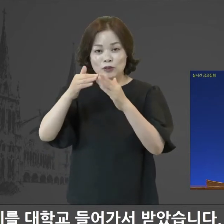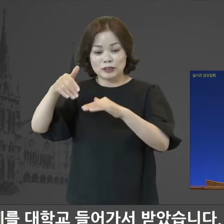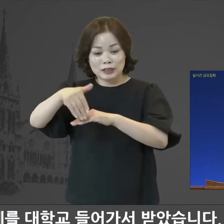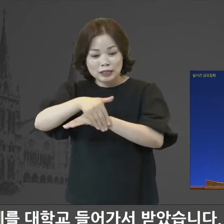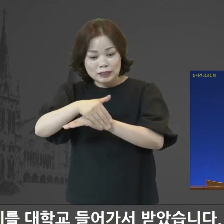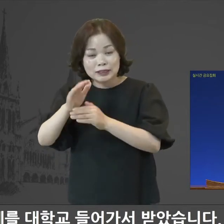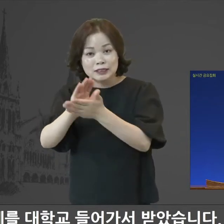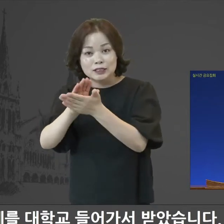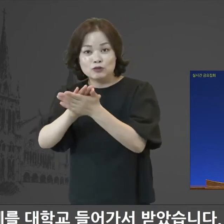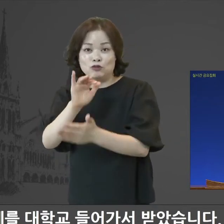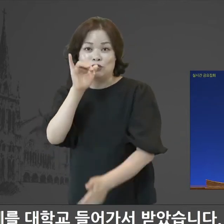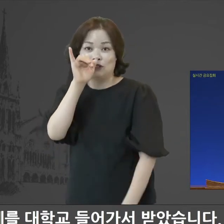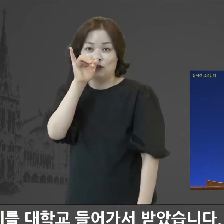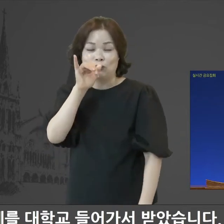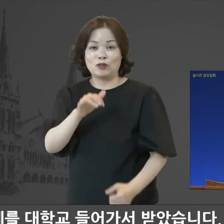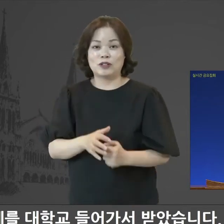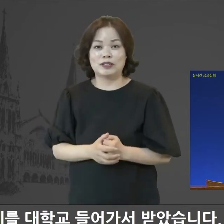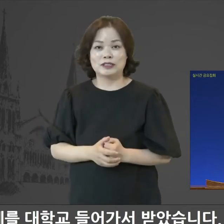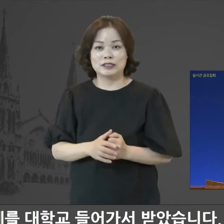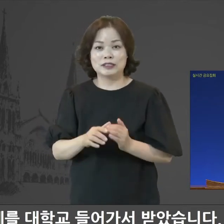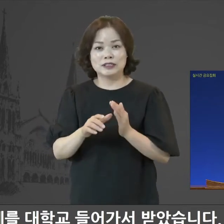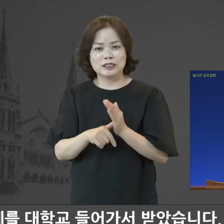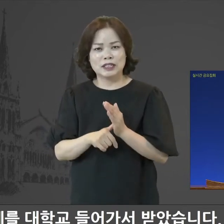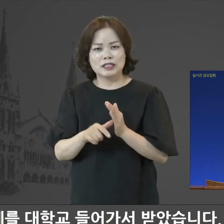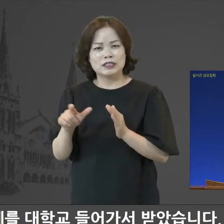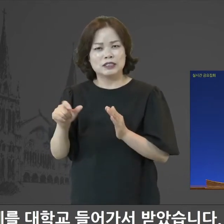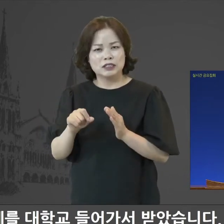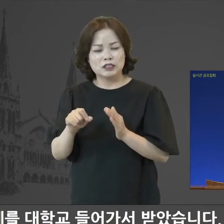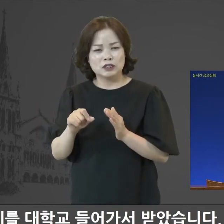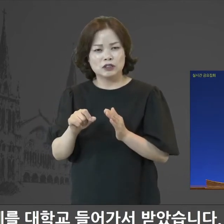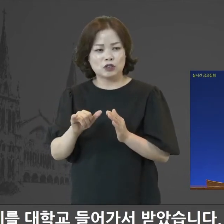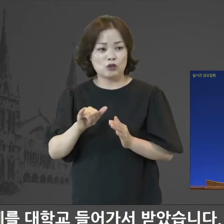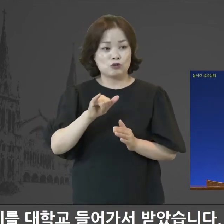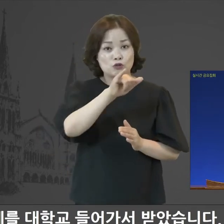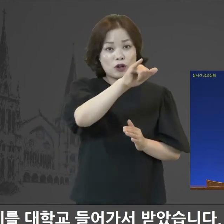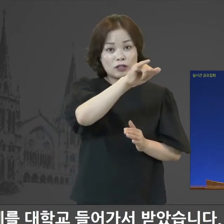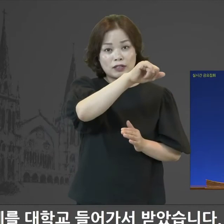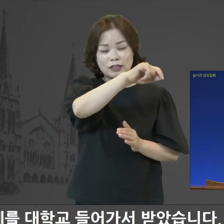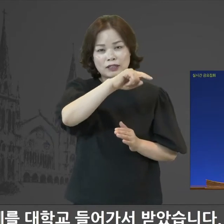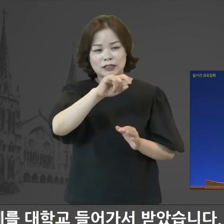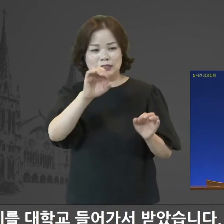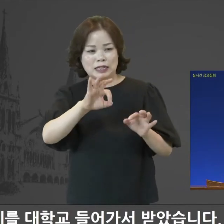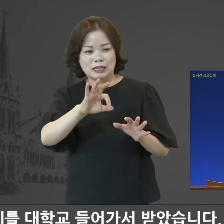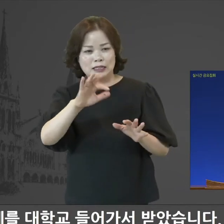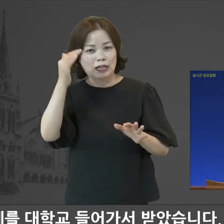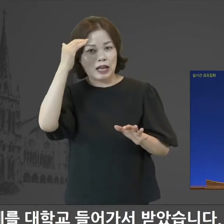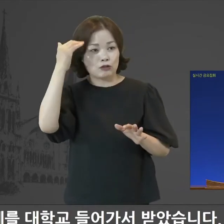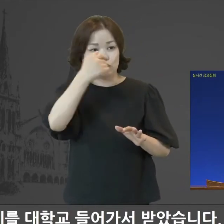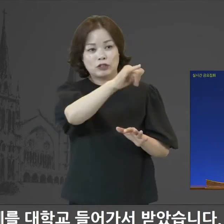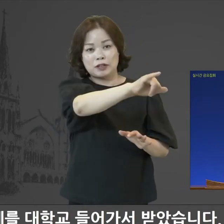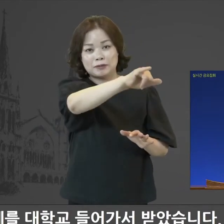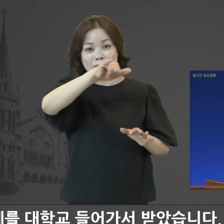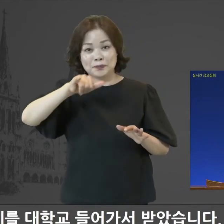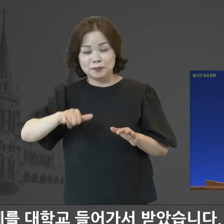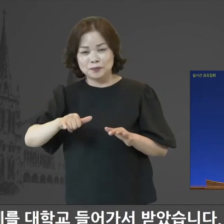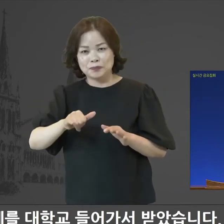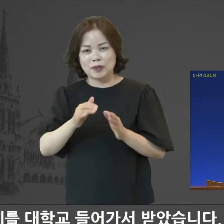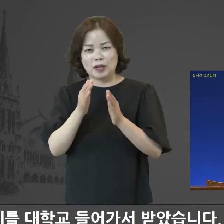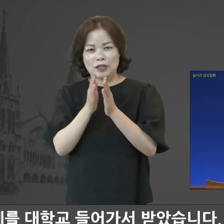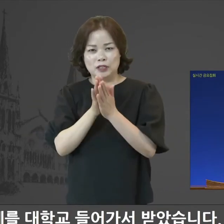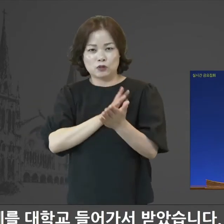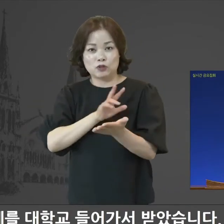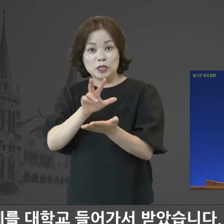다니게 된 친구가 있었는데, 그 당시에 조금 일찍 유학을 갔다가 이제 잠시 한국을 방문했습니다. 기도 제목이 있어서